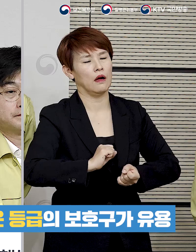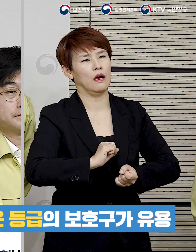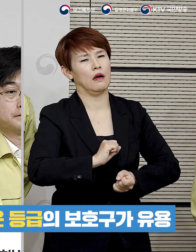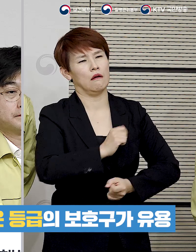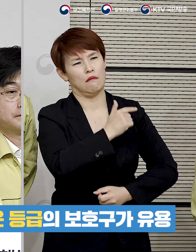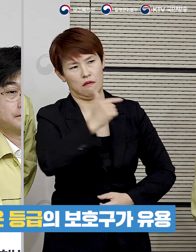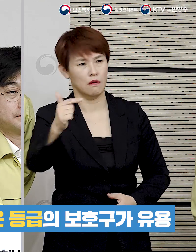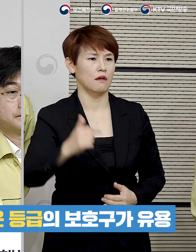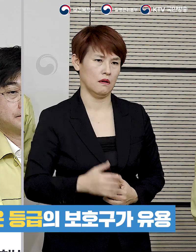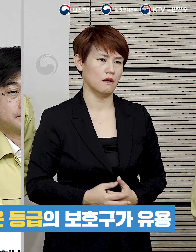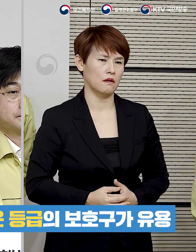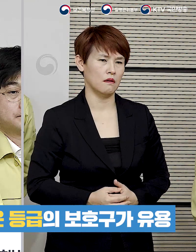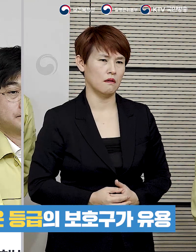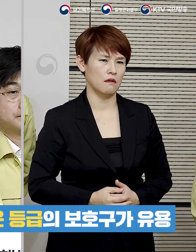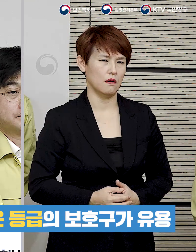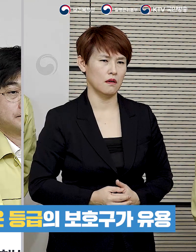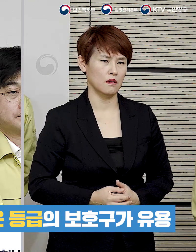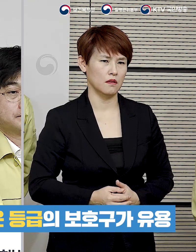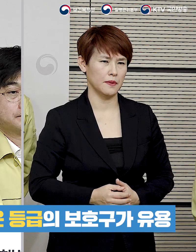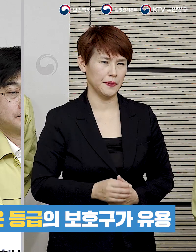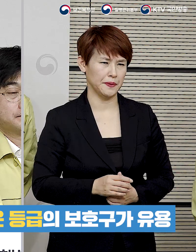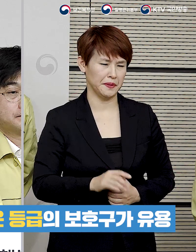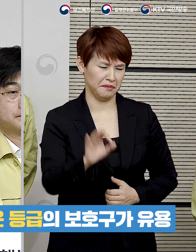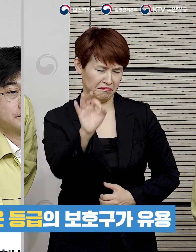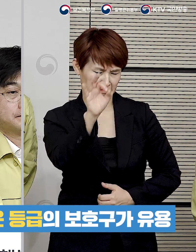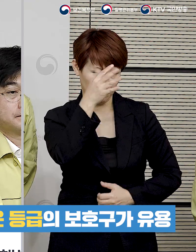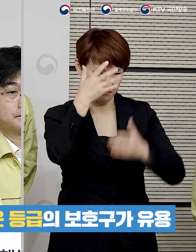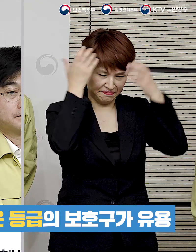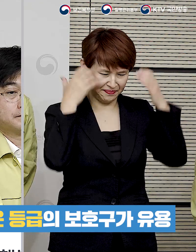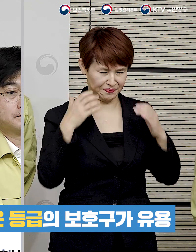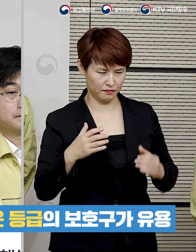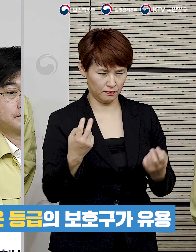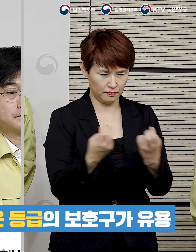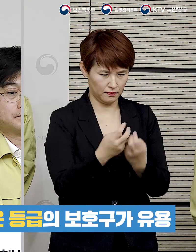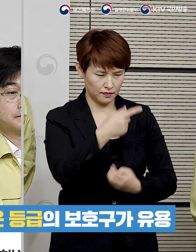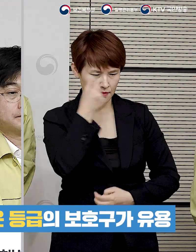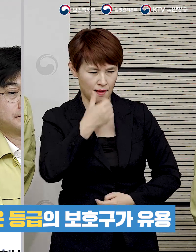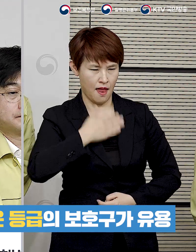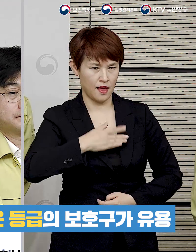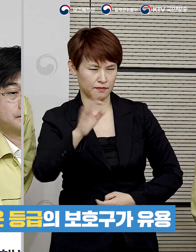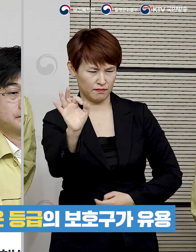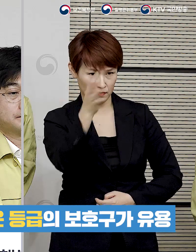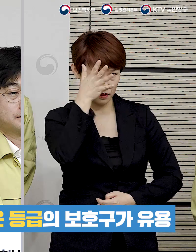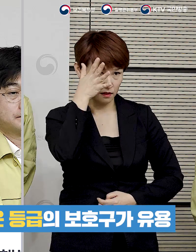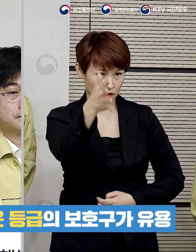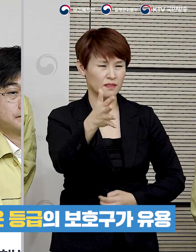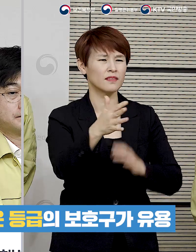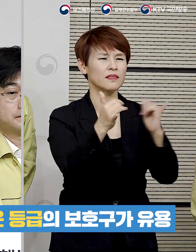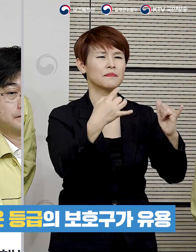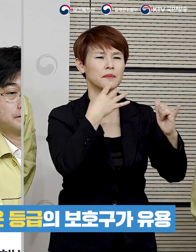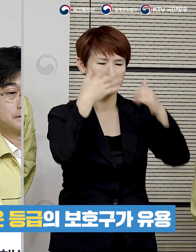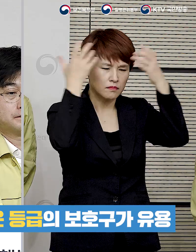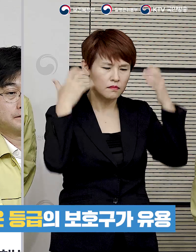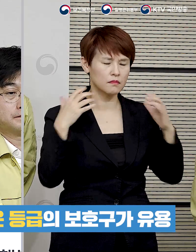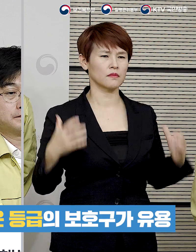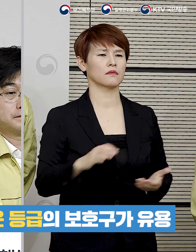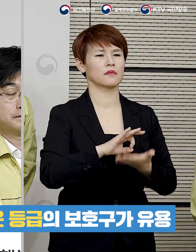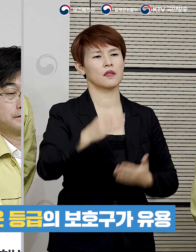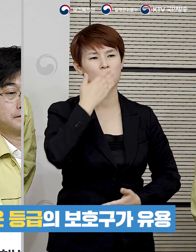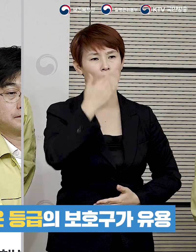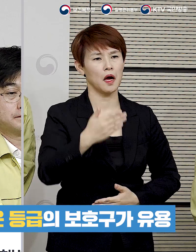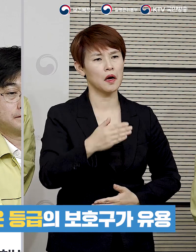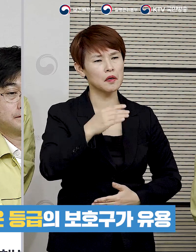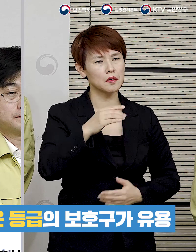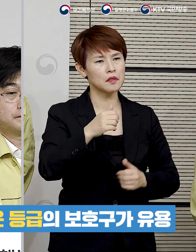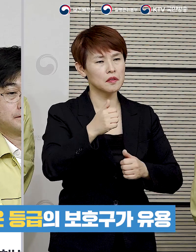있는 등급보다도 감염이 될 확률이 더 높은 굉장히 고도의 숙련된 사람들이 쓰는 보호구입니다. 그에 따라서 지금